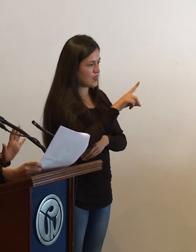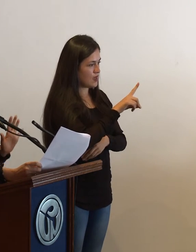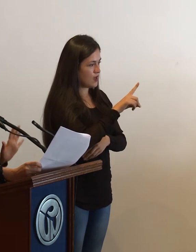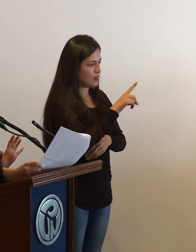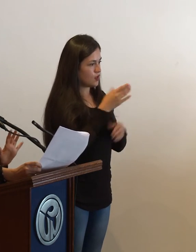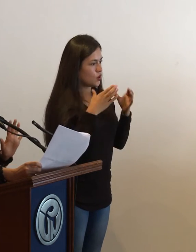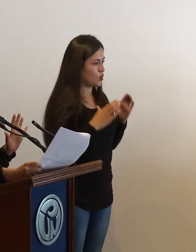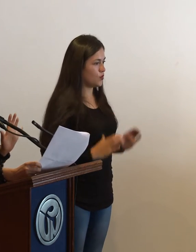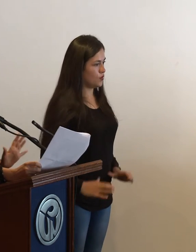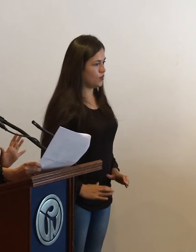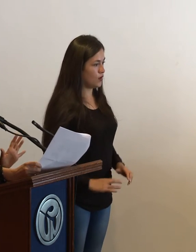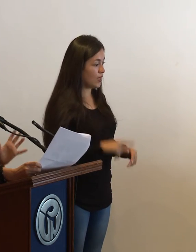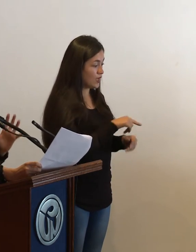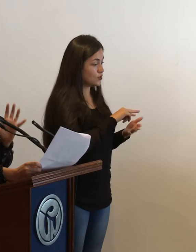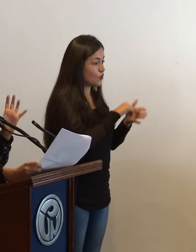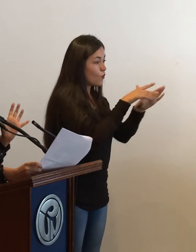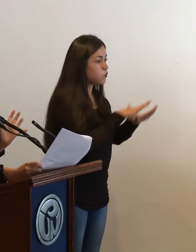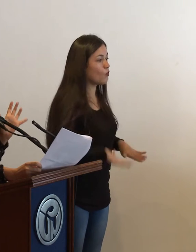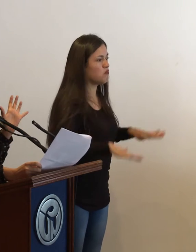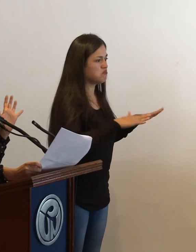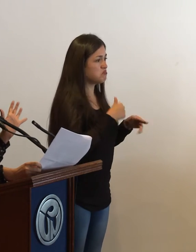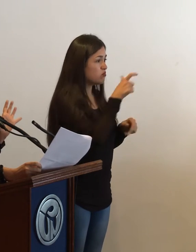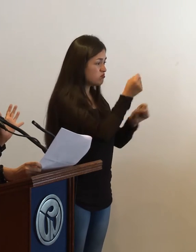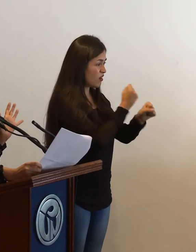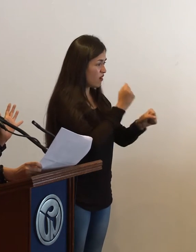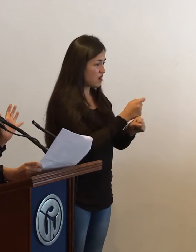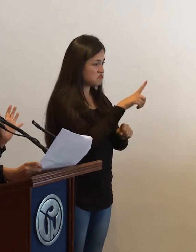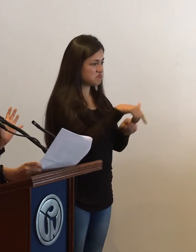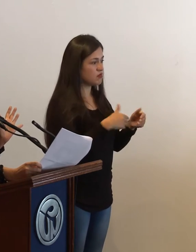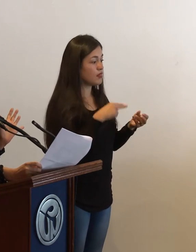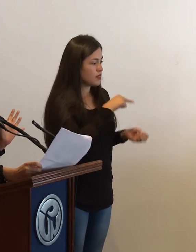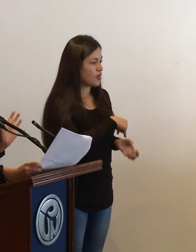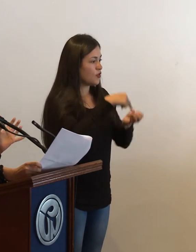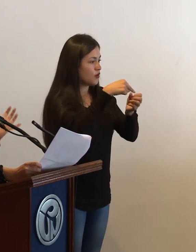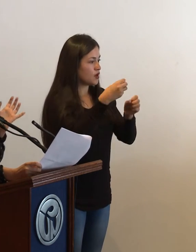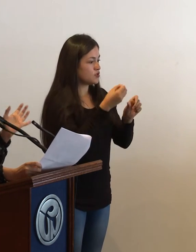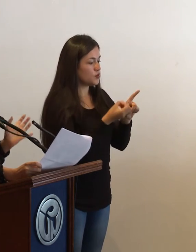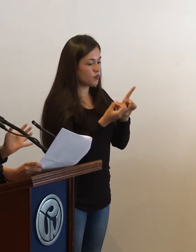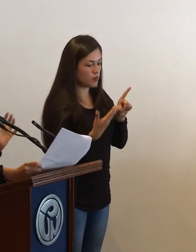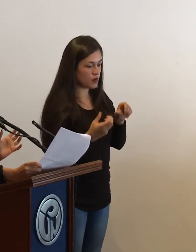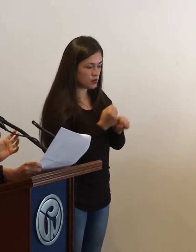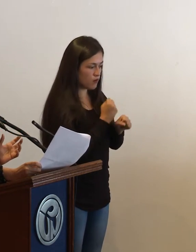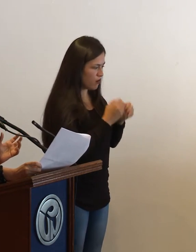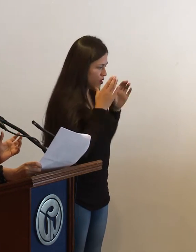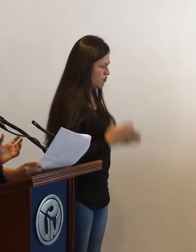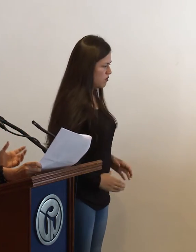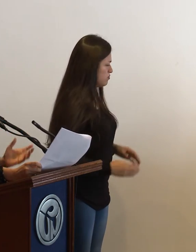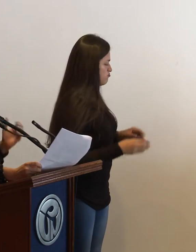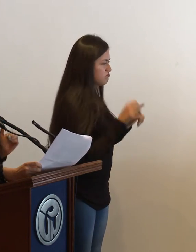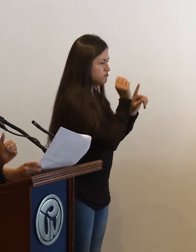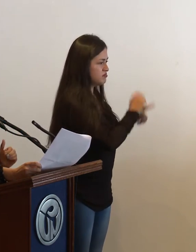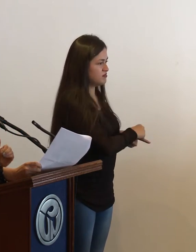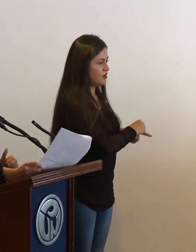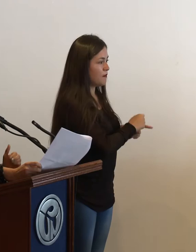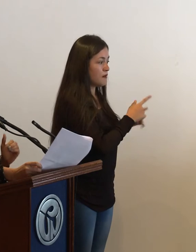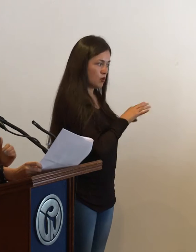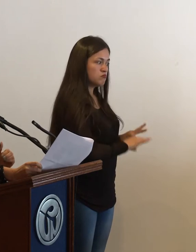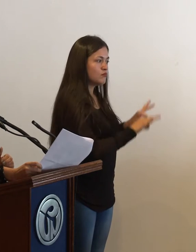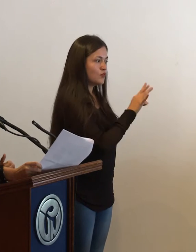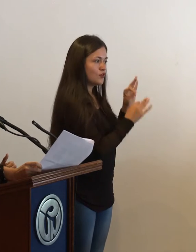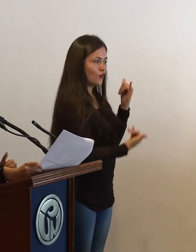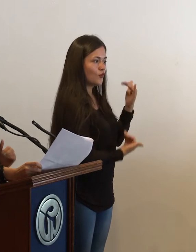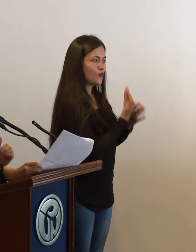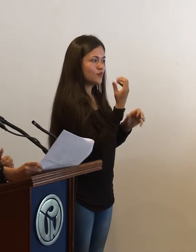un lugar, dijéramos, no reconocido, no contemplado dentro de la educación popular en lo fundacional y que hoy